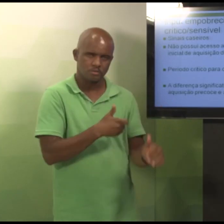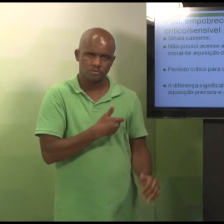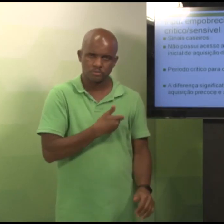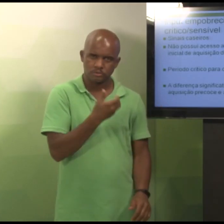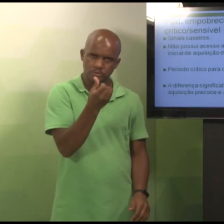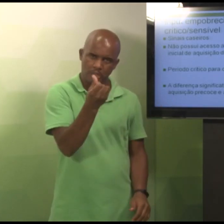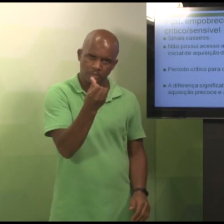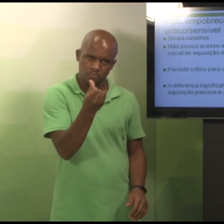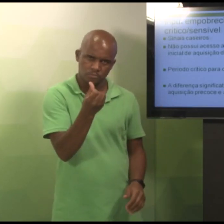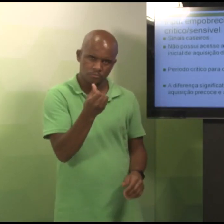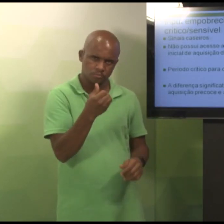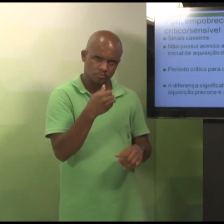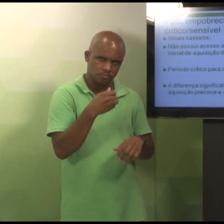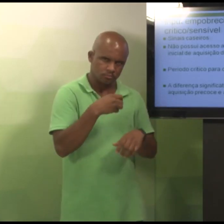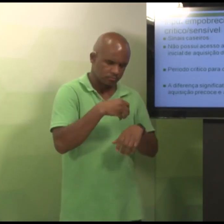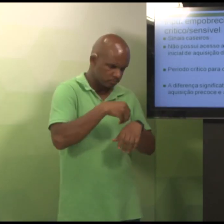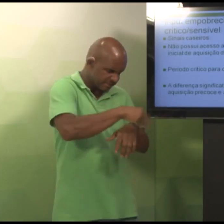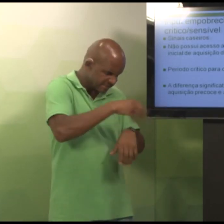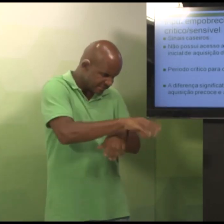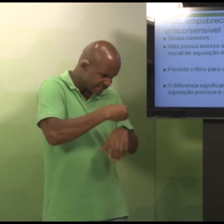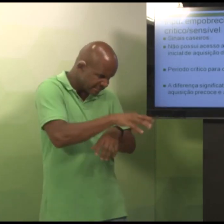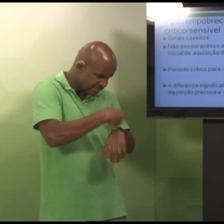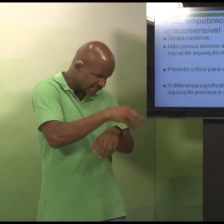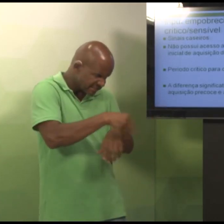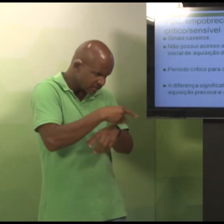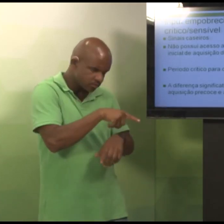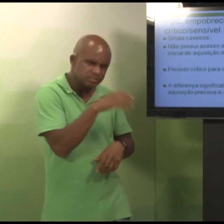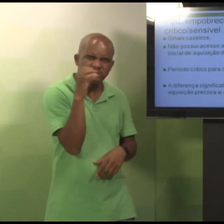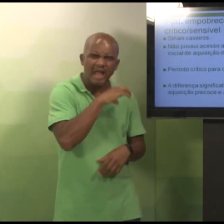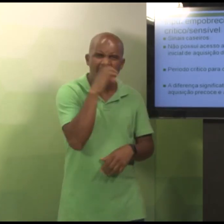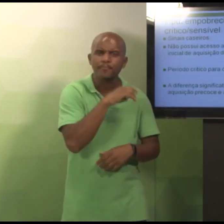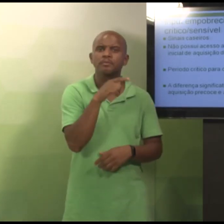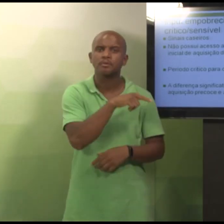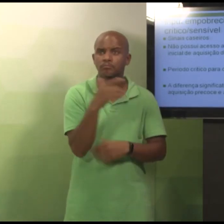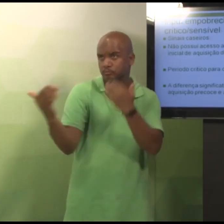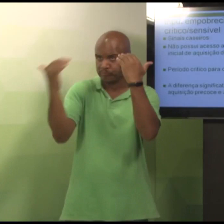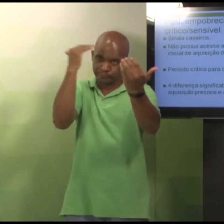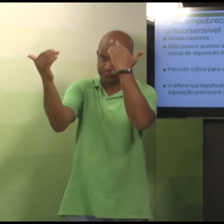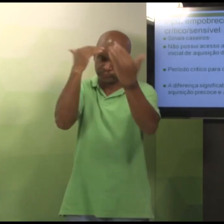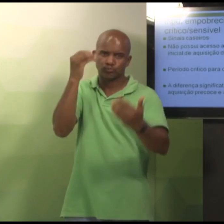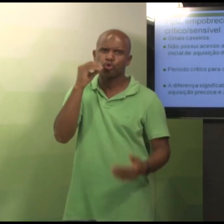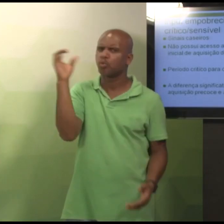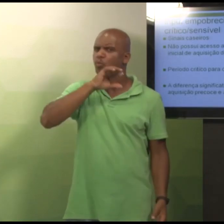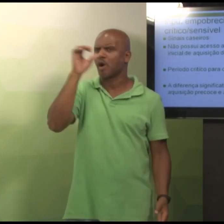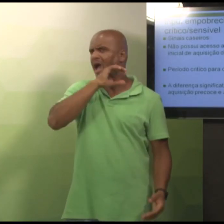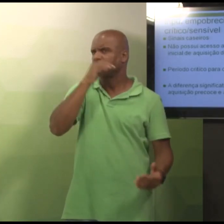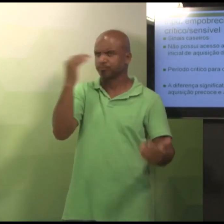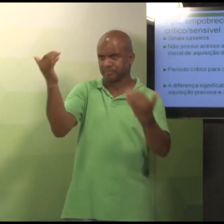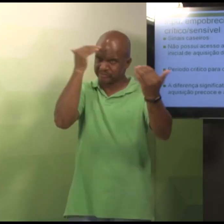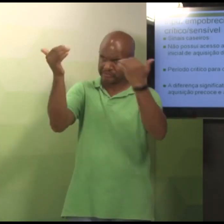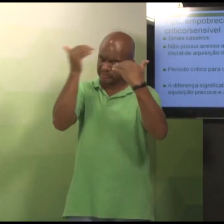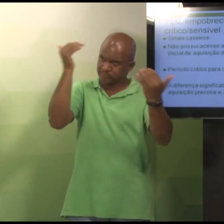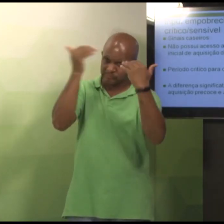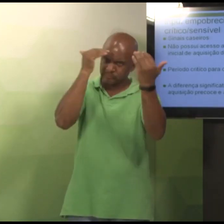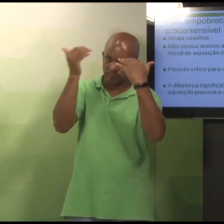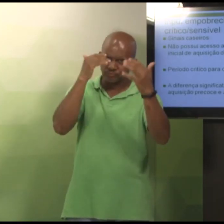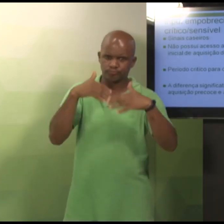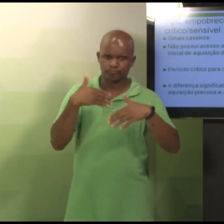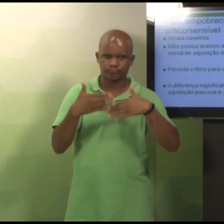0 até 6 anos, a criança ela é passível de aprender rapidamente por meio dos inputs.